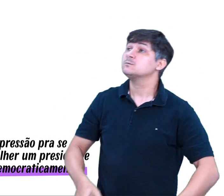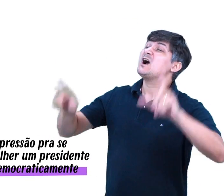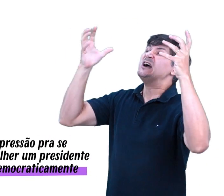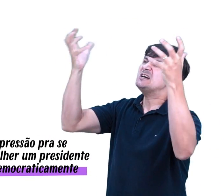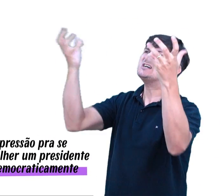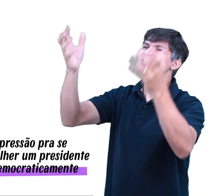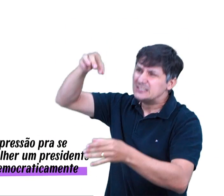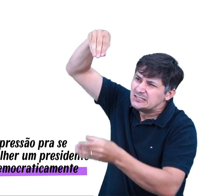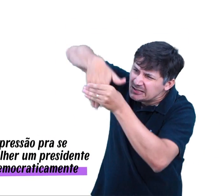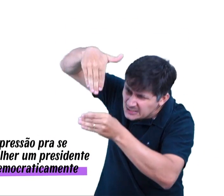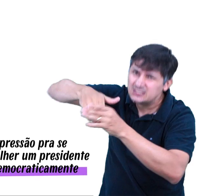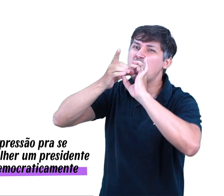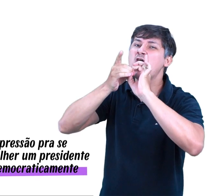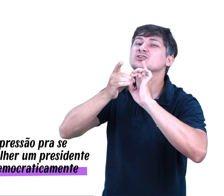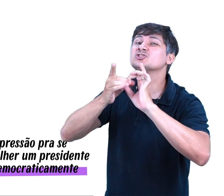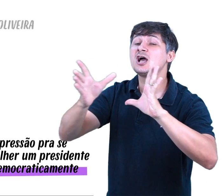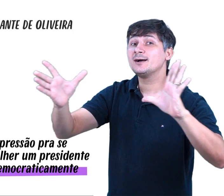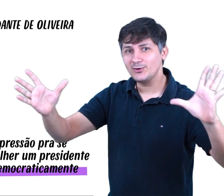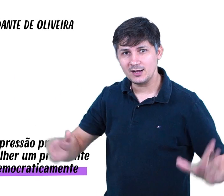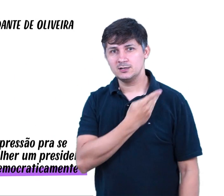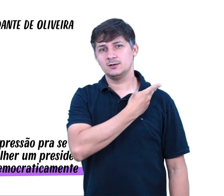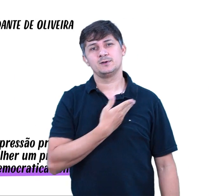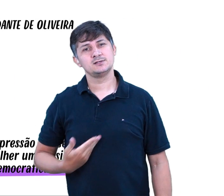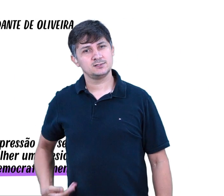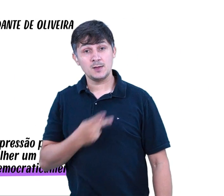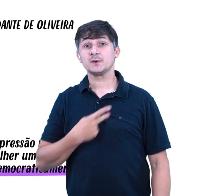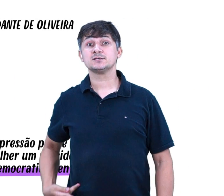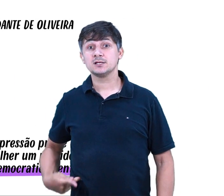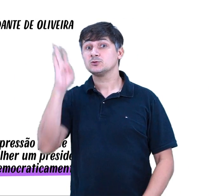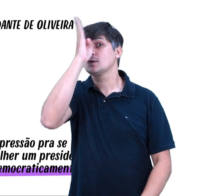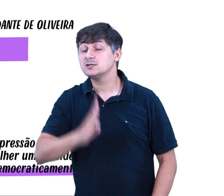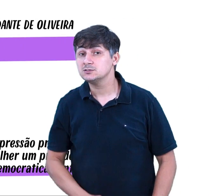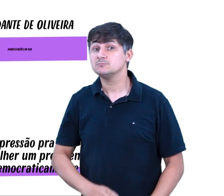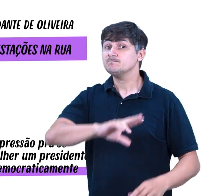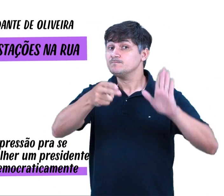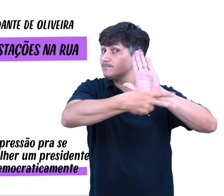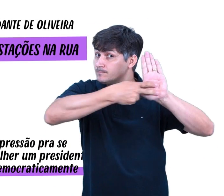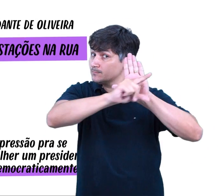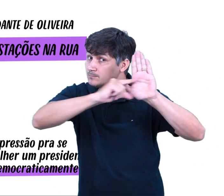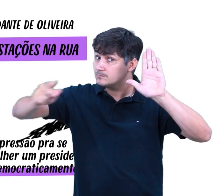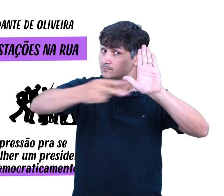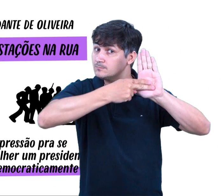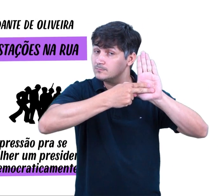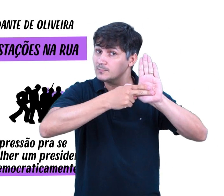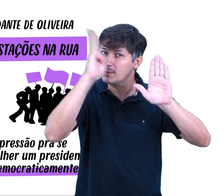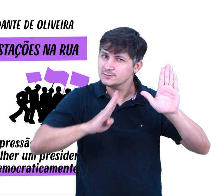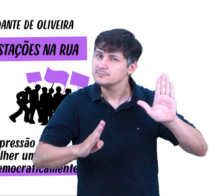democraticamente o presidente do país por meio da emenda Dante de Oliveira. As manifestações na rua não foram